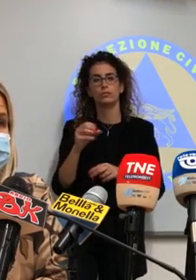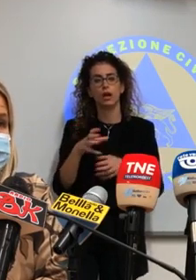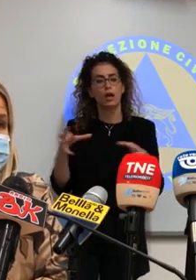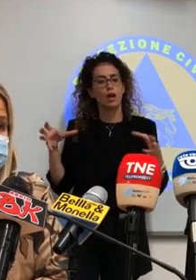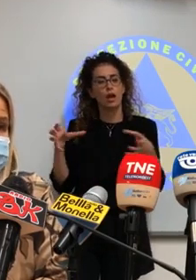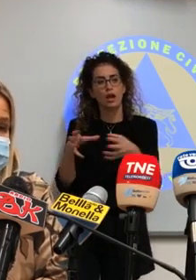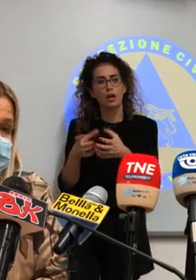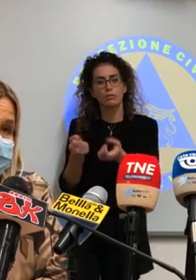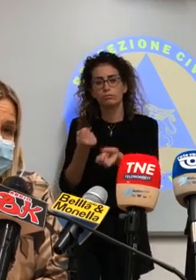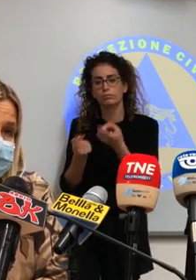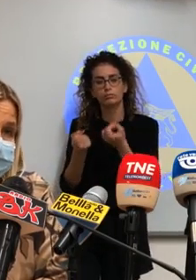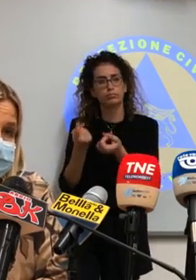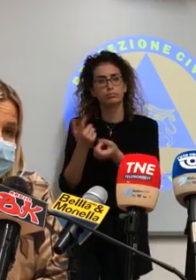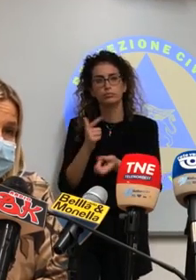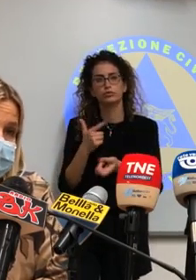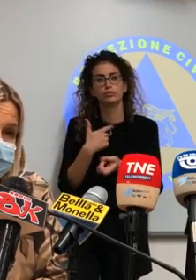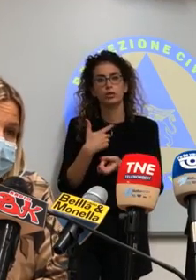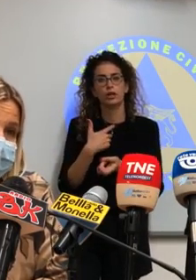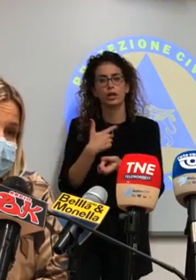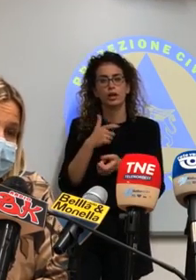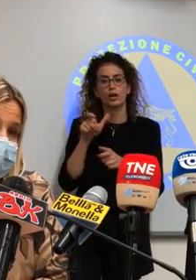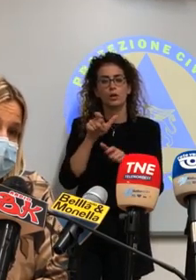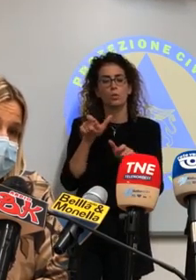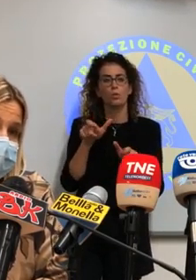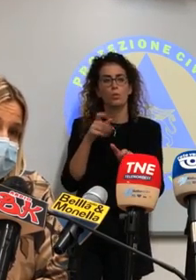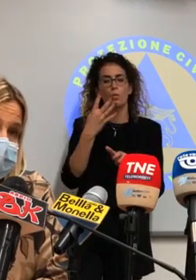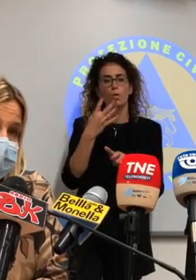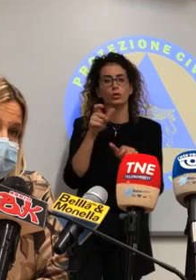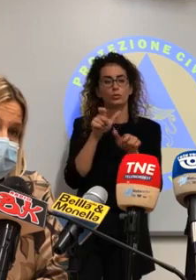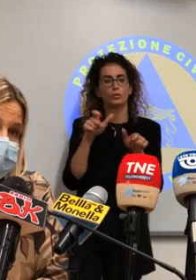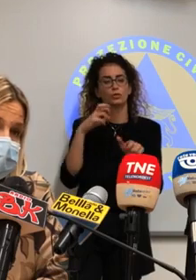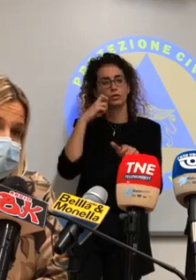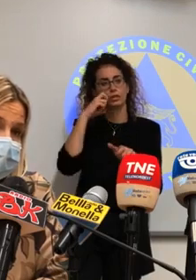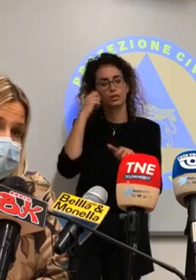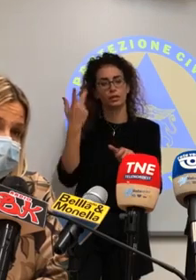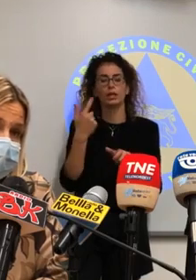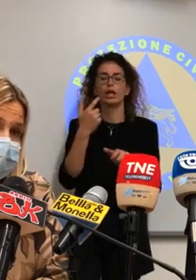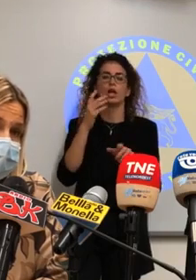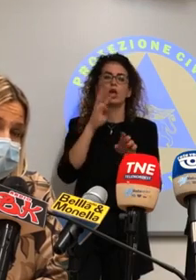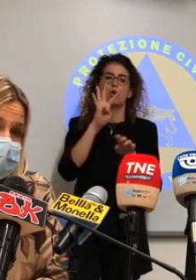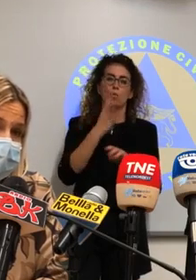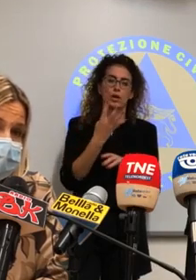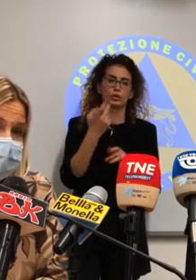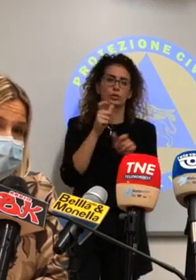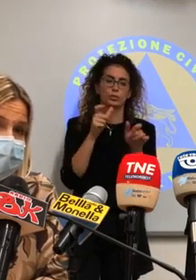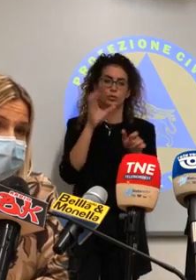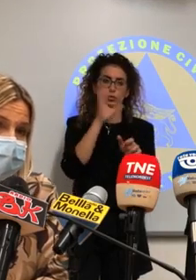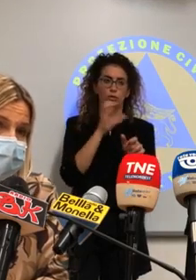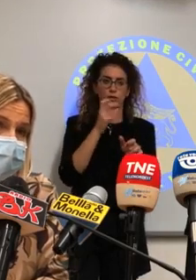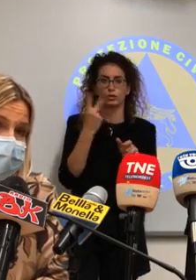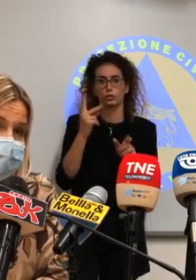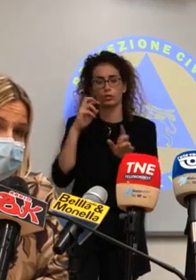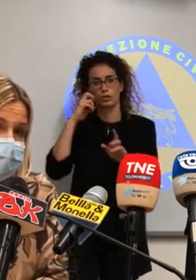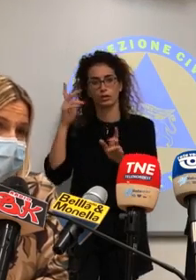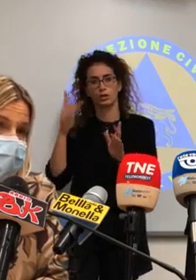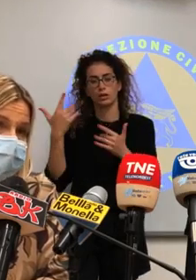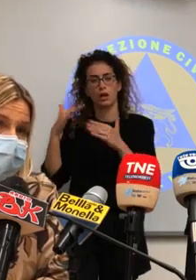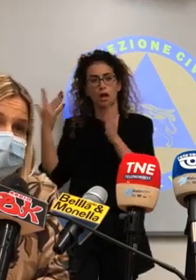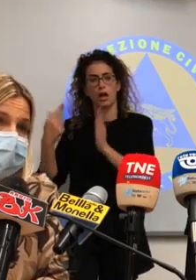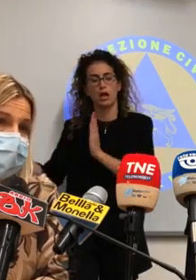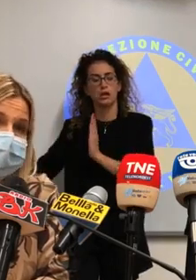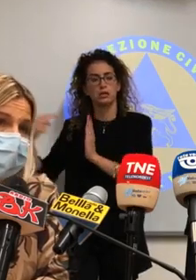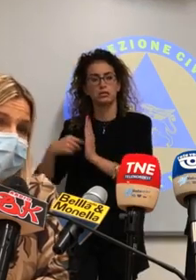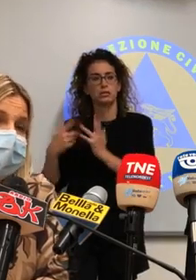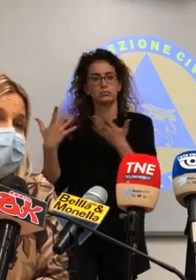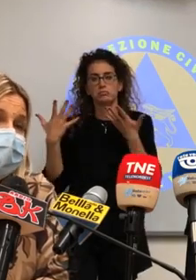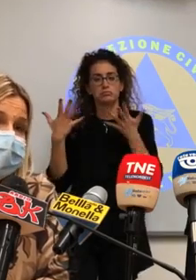cluster. C'erano quattro turisti, di cui due stranieri che sono anche già entrati, quindi tutto molto sotto controllo, non ci